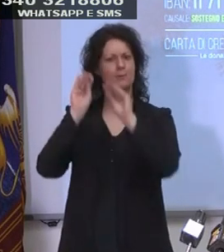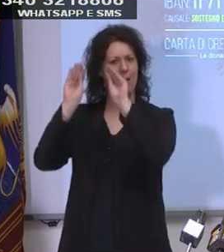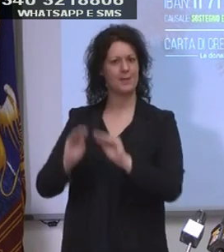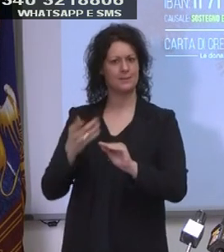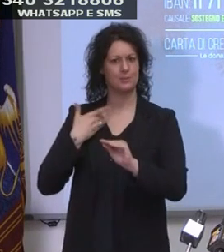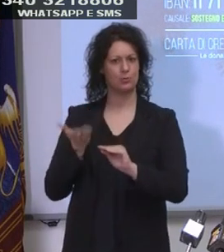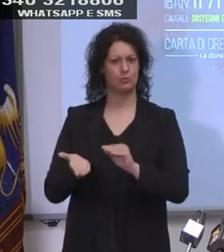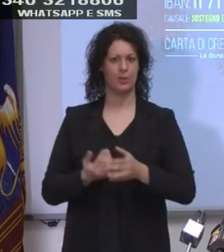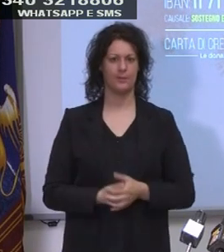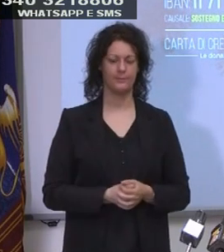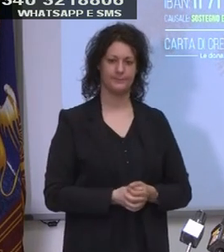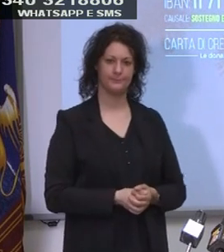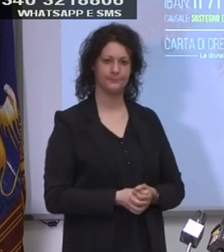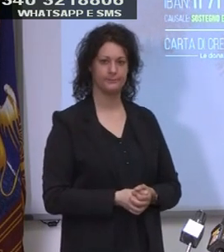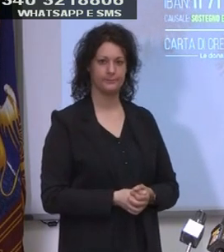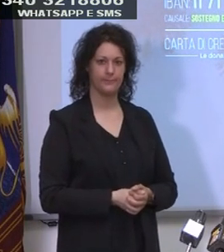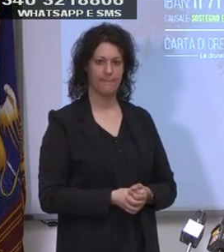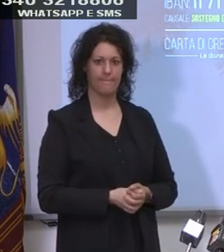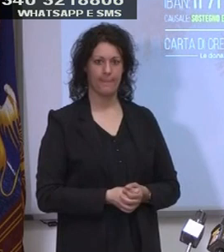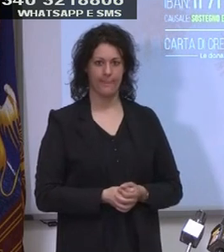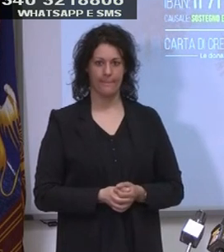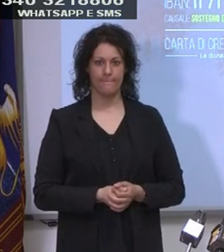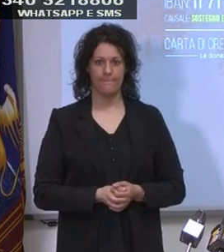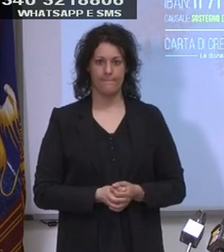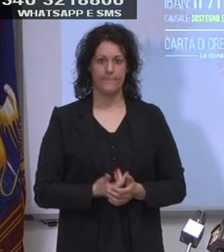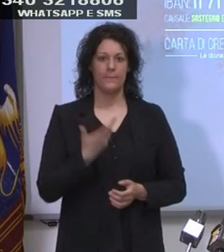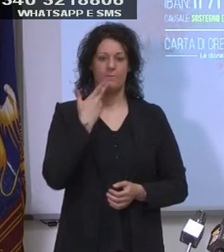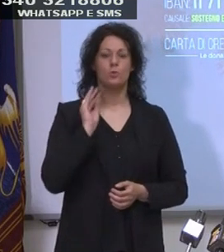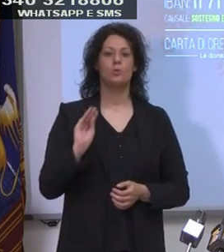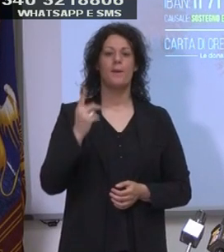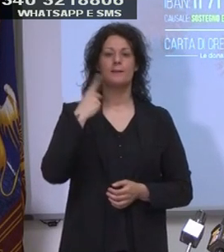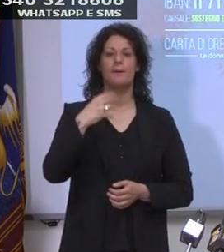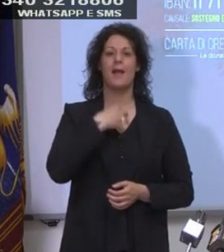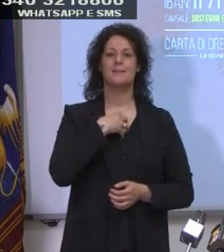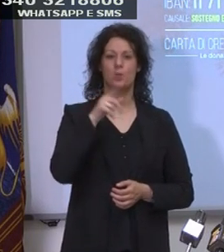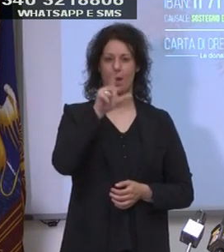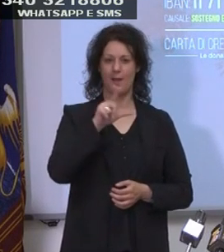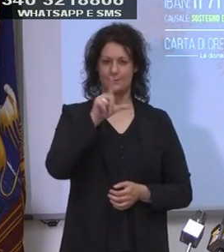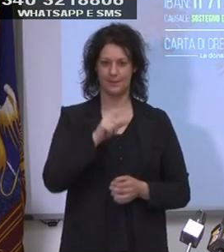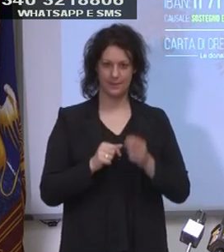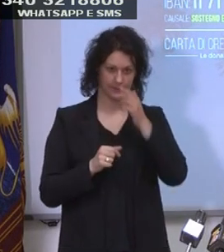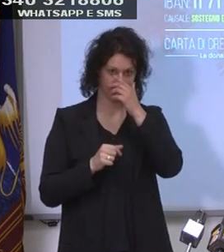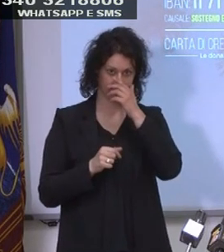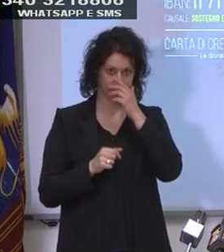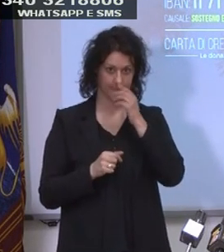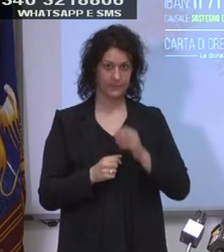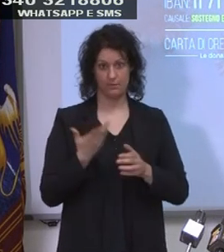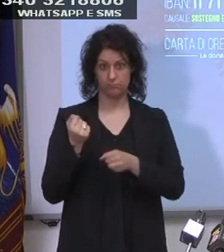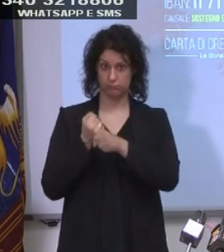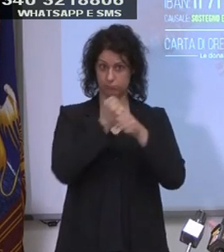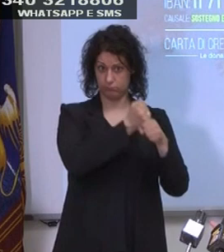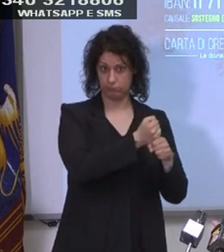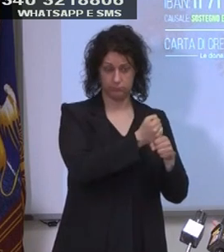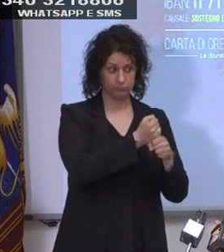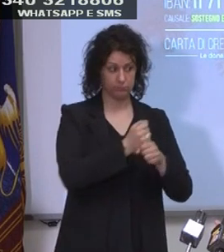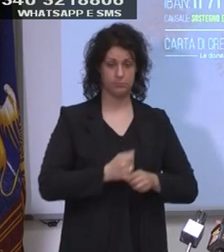poi chiudiamo. Volevo chiedere un aggiornamento all'assessore Lanzarin. Ci siamo lasciati circa 2 settimane fa. Insomma, allora vi lascio con